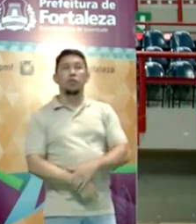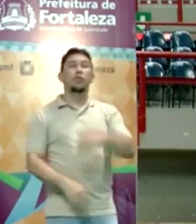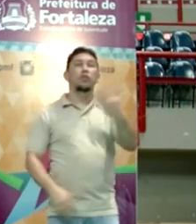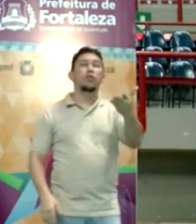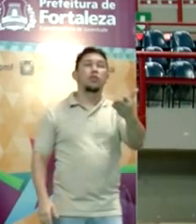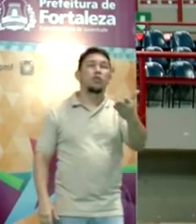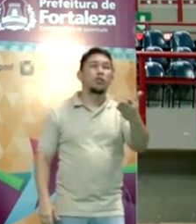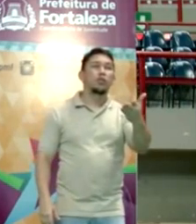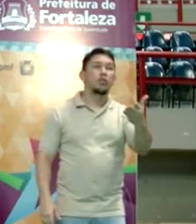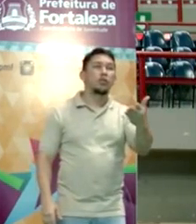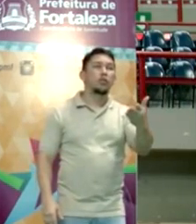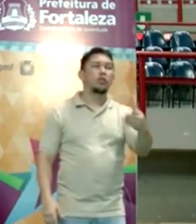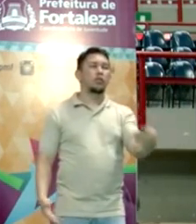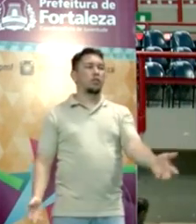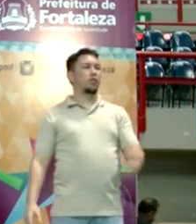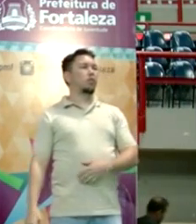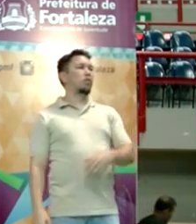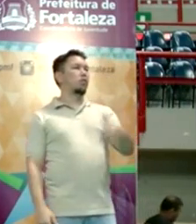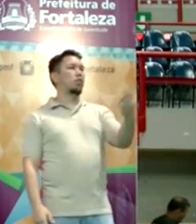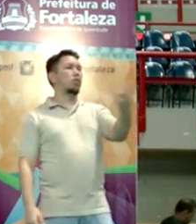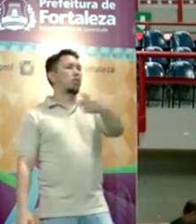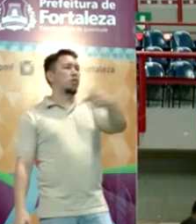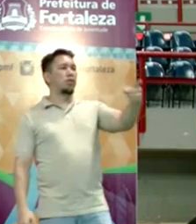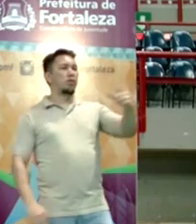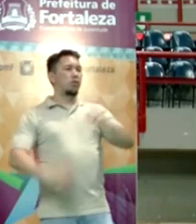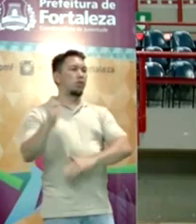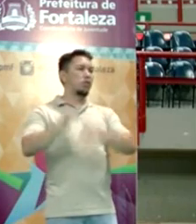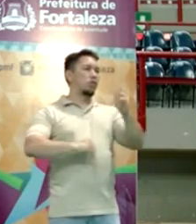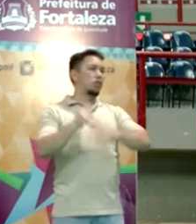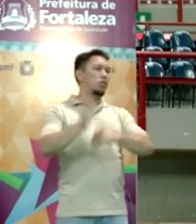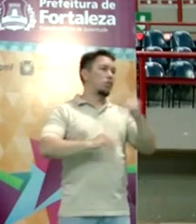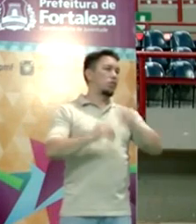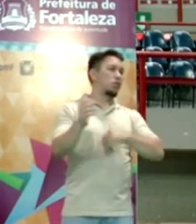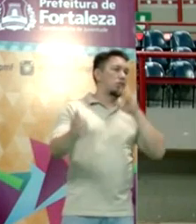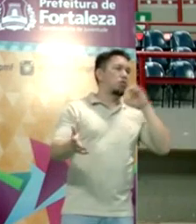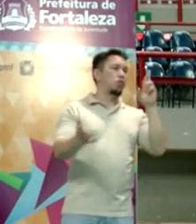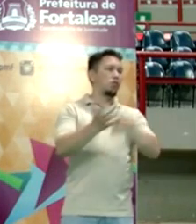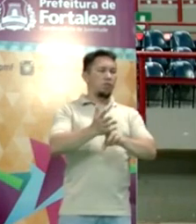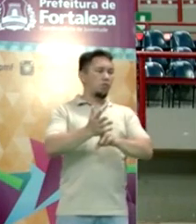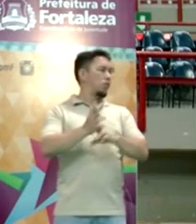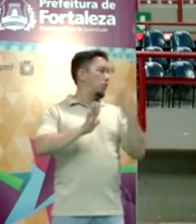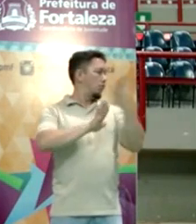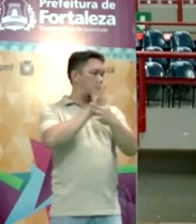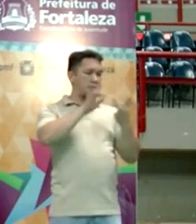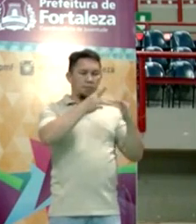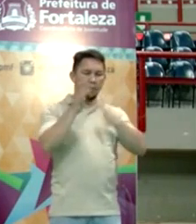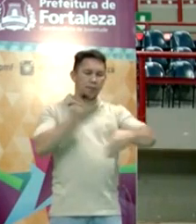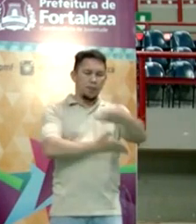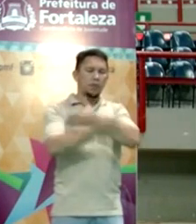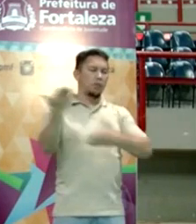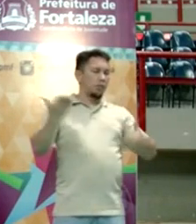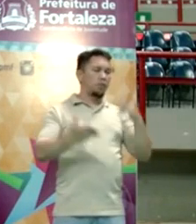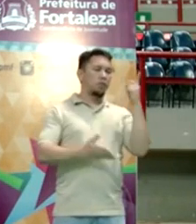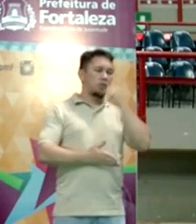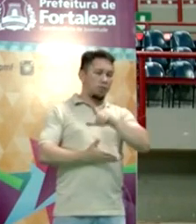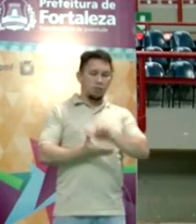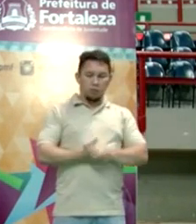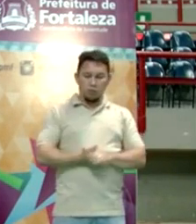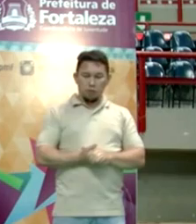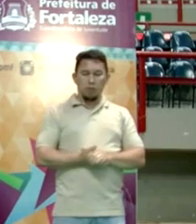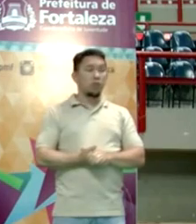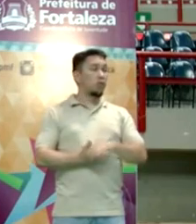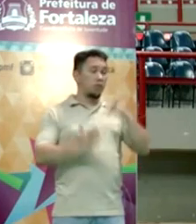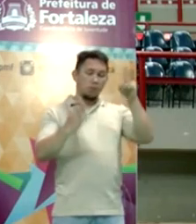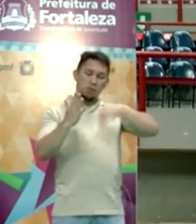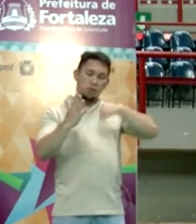é a resposta? Meus amigos, vocês estão preparadíssimos para questões com hipertexto. Tenho certeza que vão se dar bem, porque